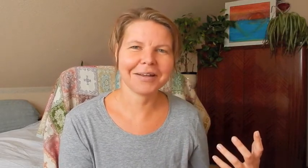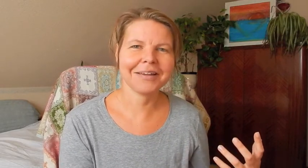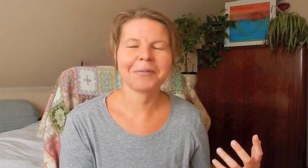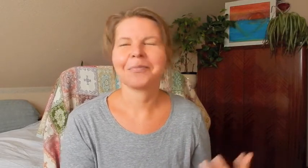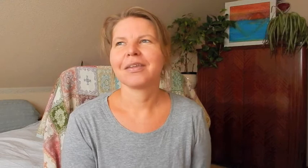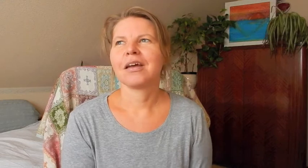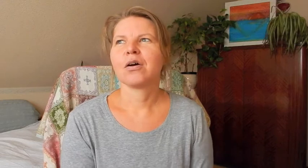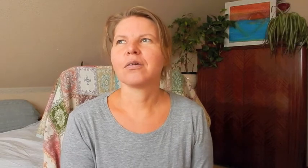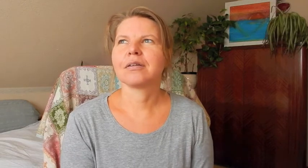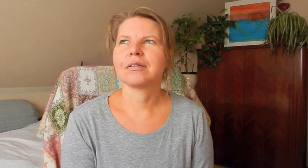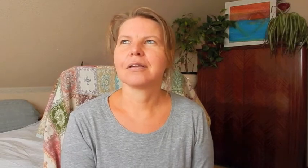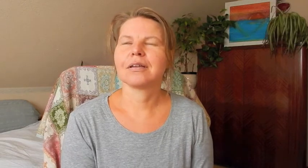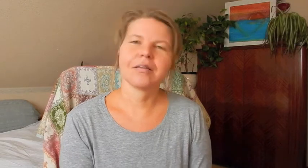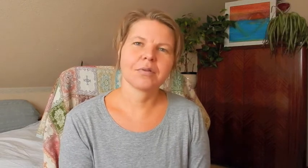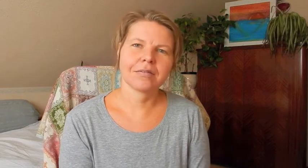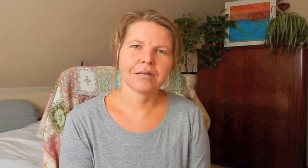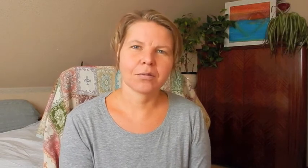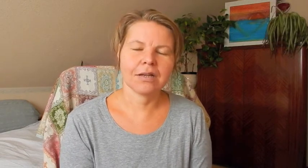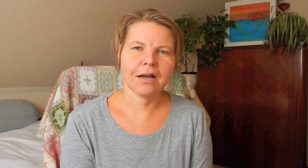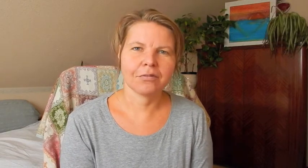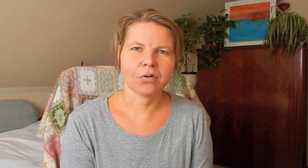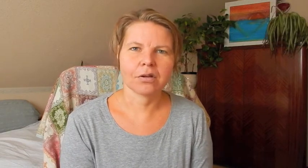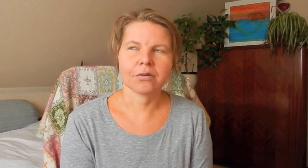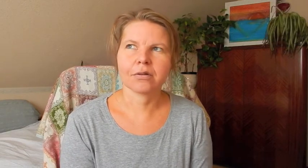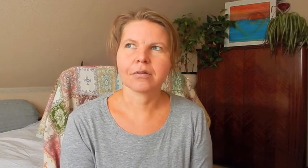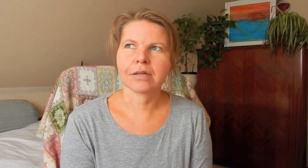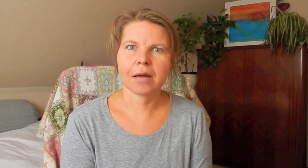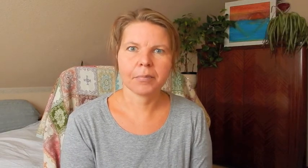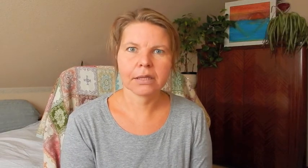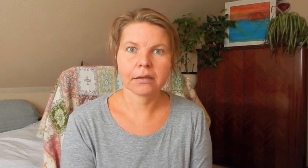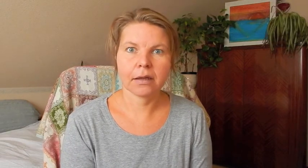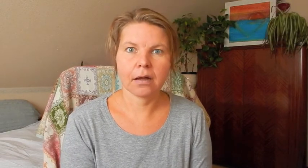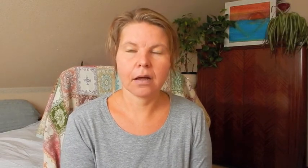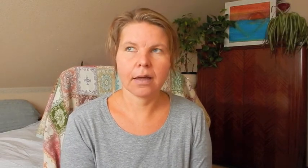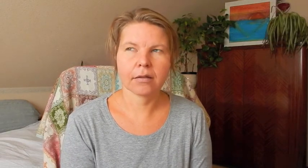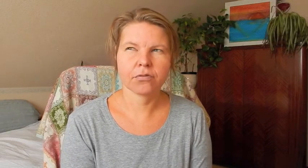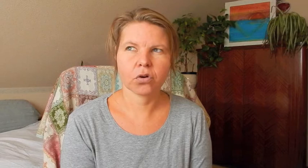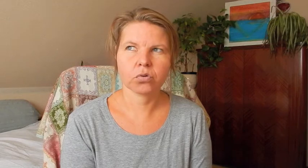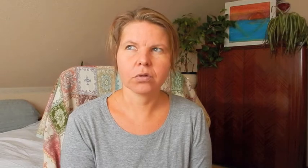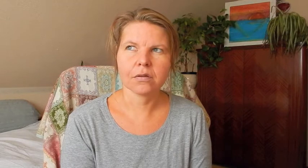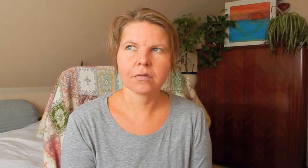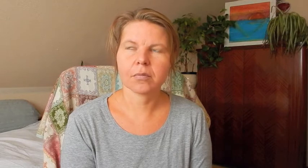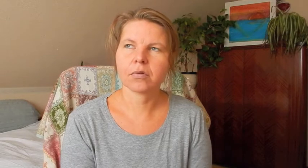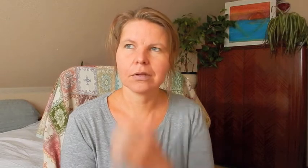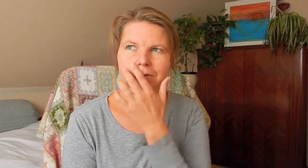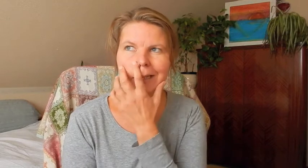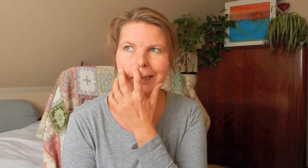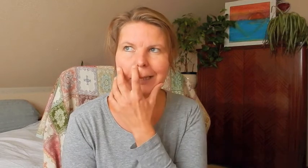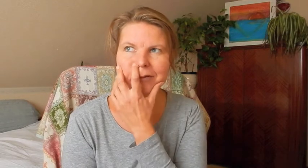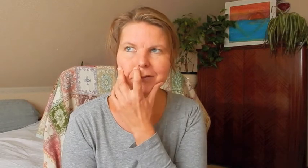vorbei. Und da ist mir das dann so klar geworden. Und ich habe mich erst vor kurzem, ist noch nicht so lange her, ich weiß